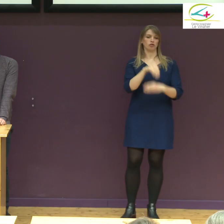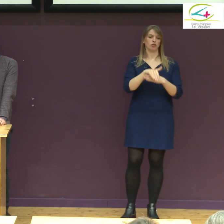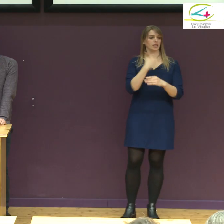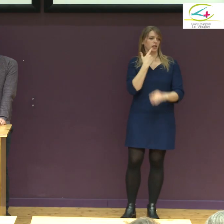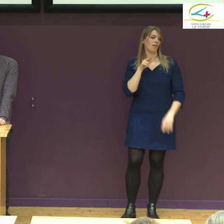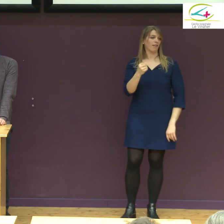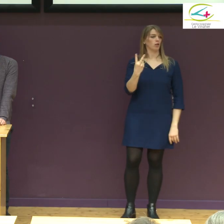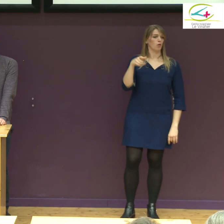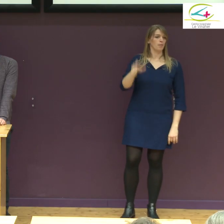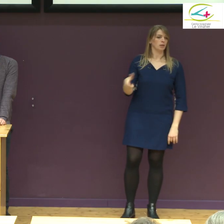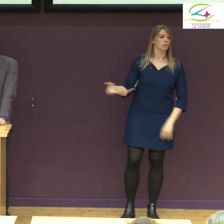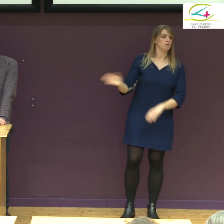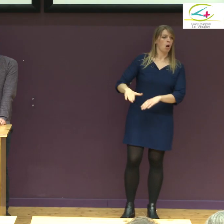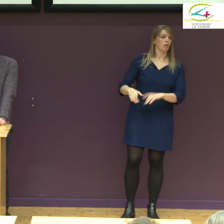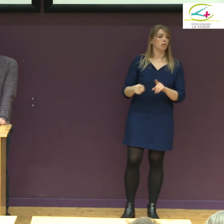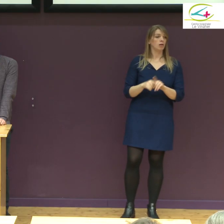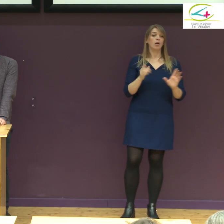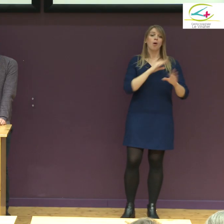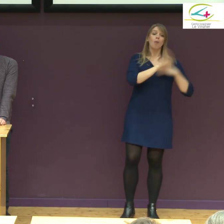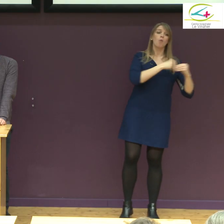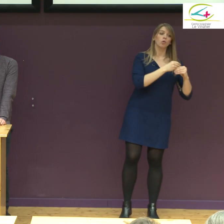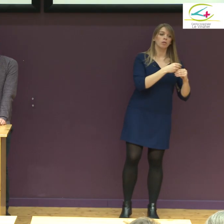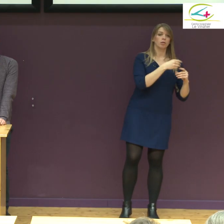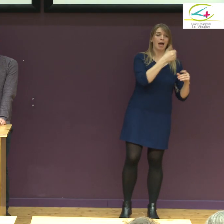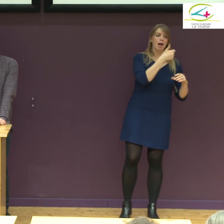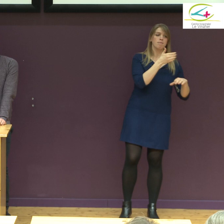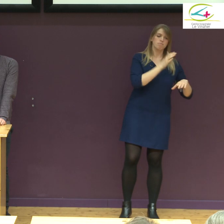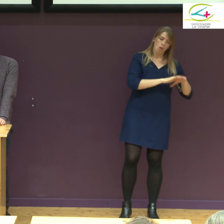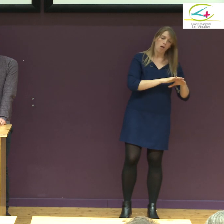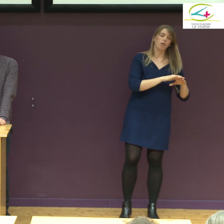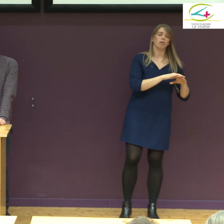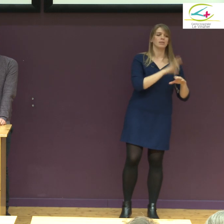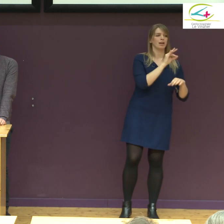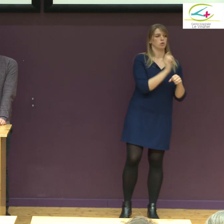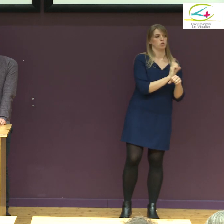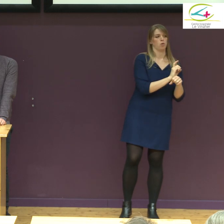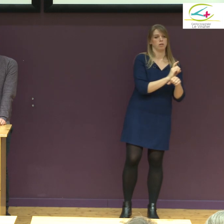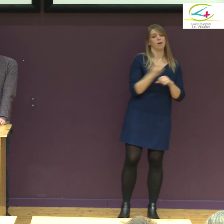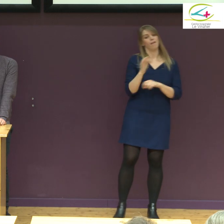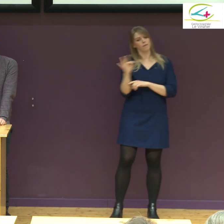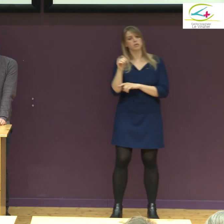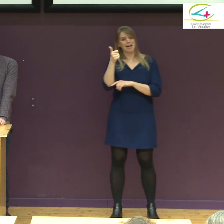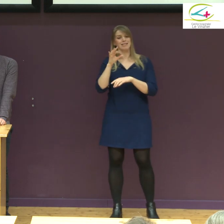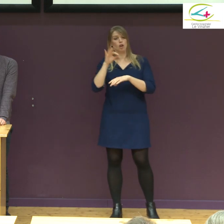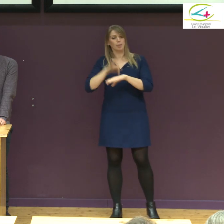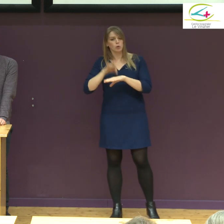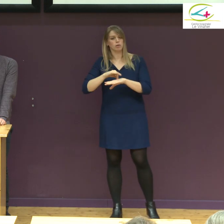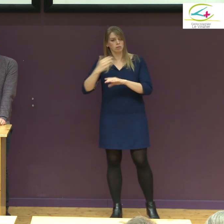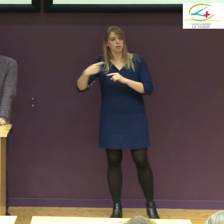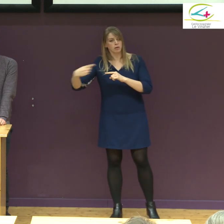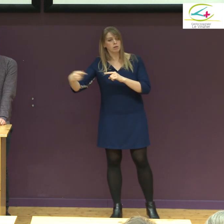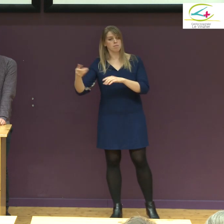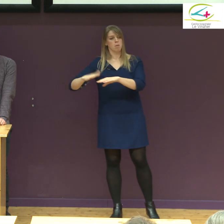50 minutes. Si on regarde dans le monde, c'est un mort toutes les 50 secondes. Dans le mort. Donc c'est quand même quelque chose qui reste, malgré la